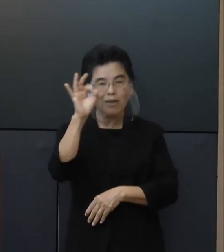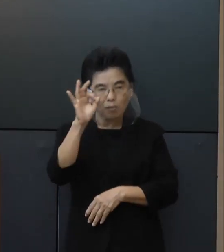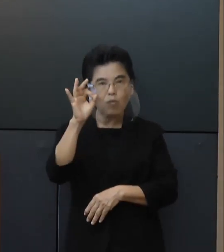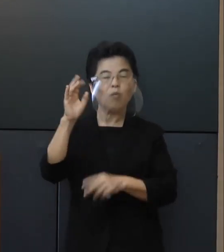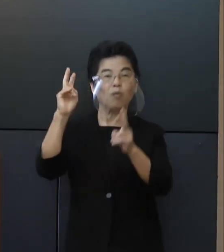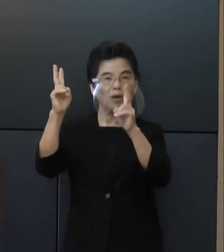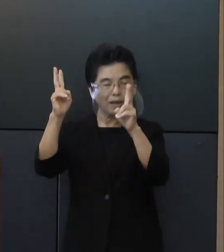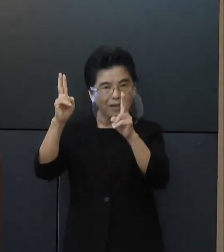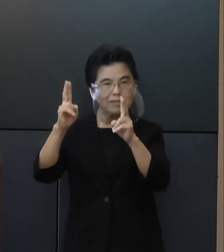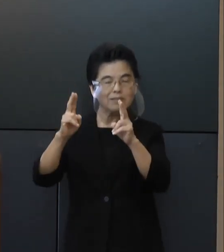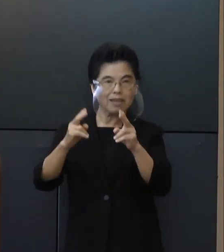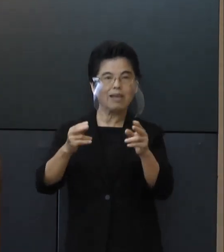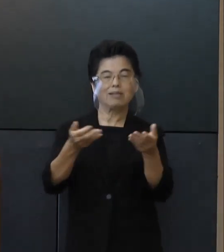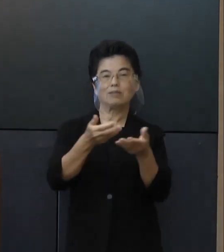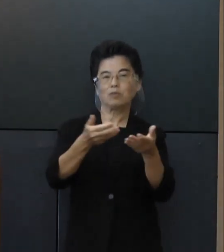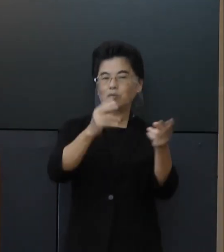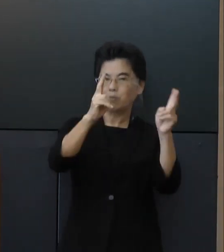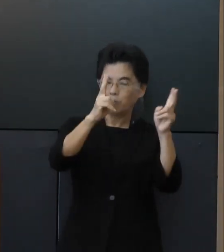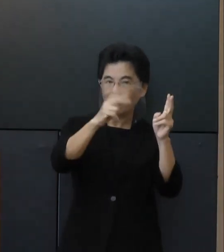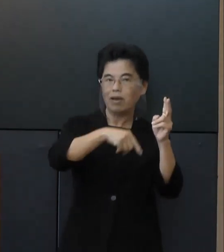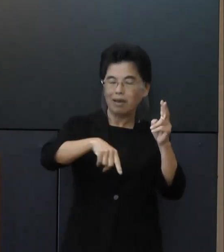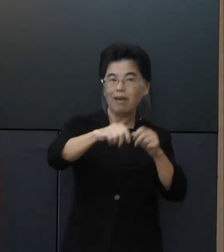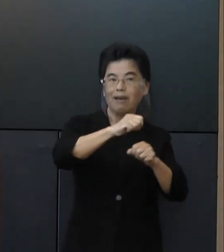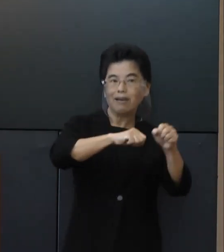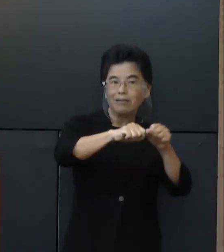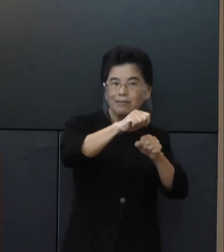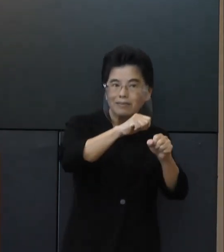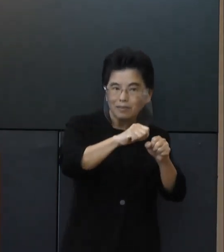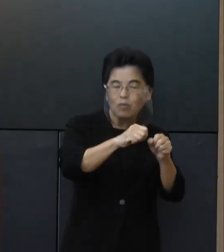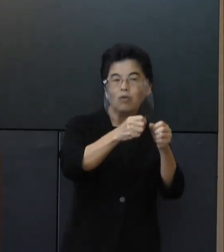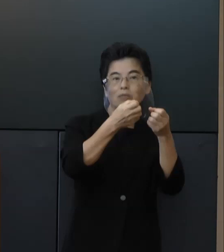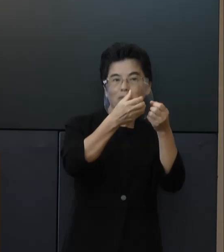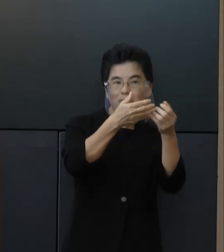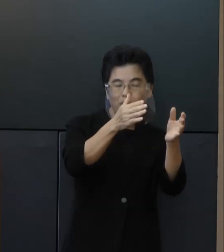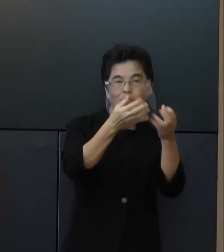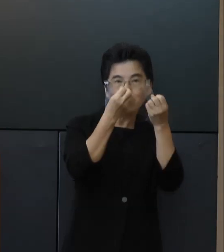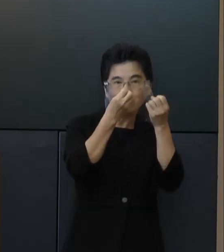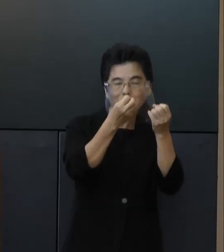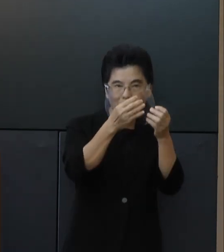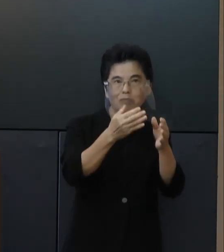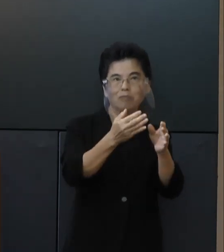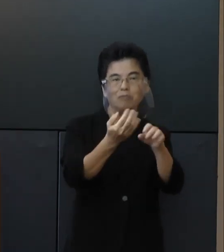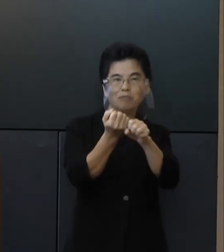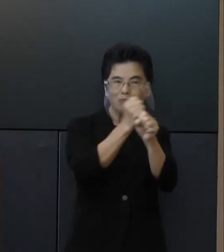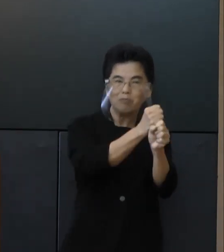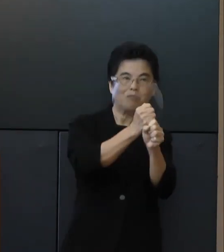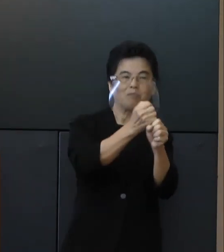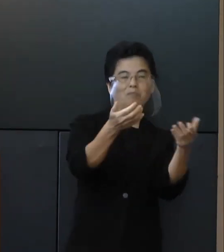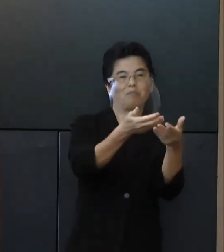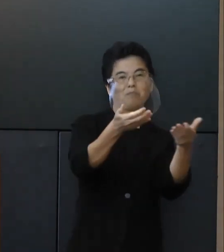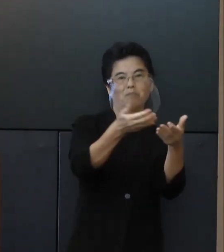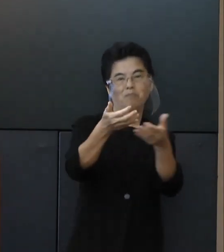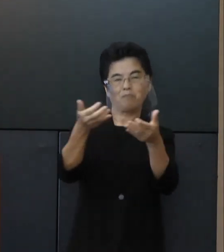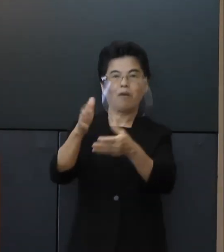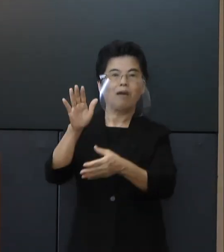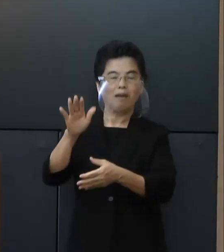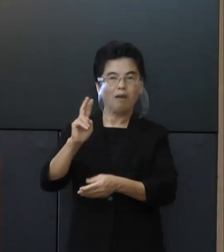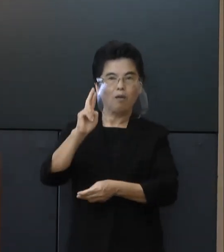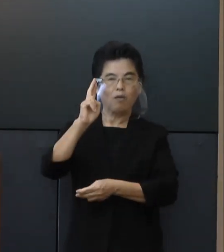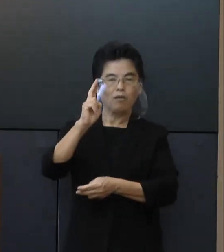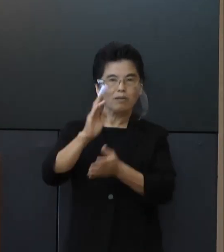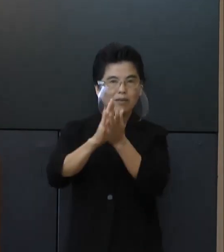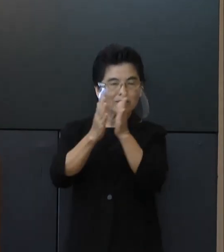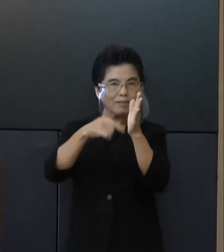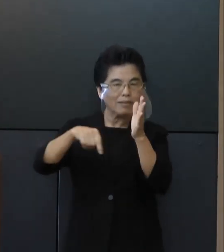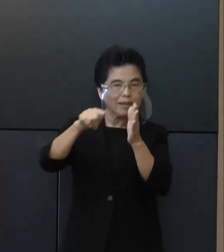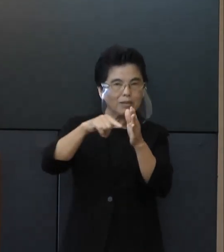動や各方面において各種活動がやはり再開していくという中にあって、県内での感染も当